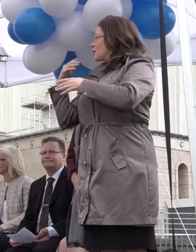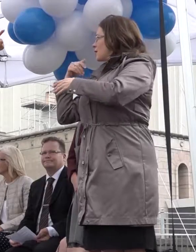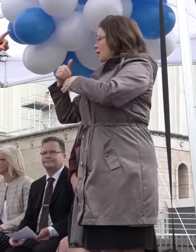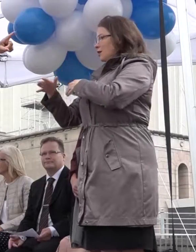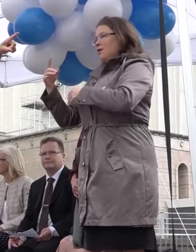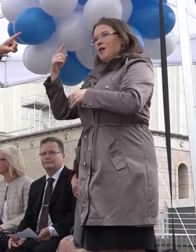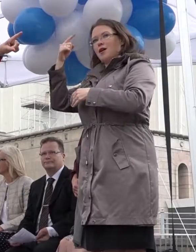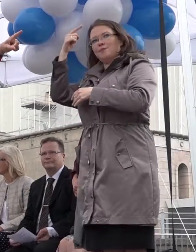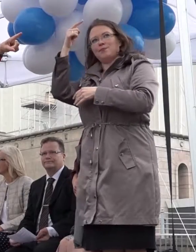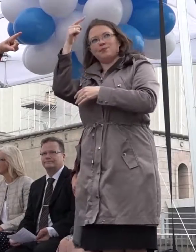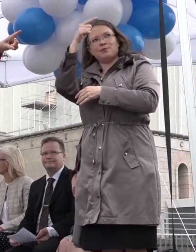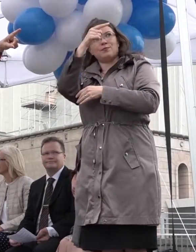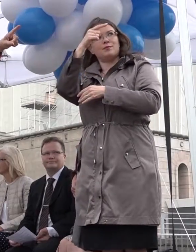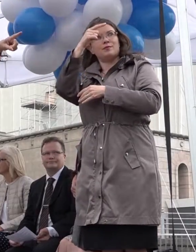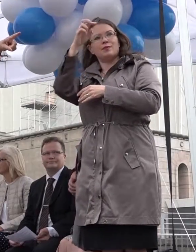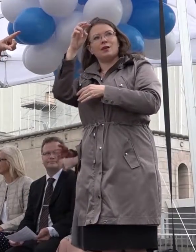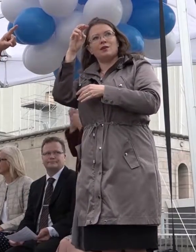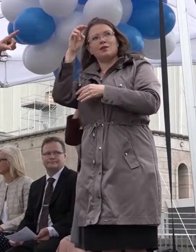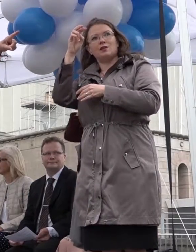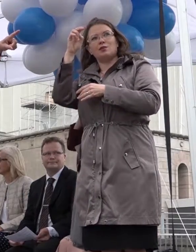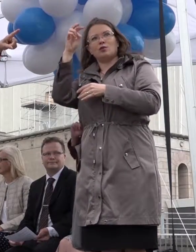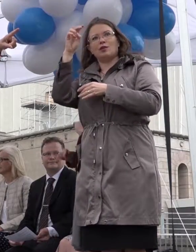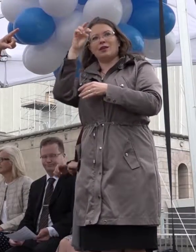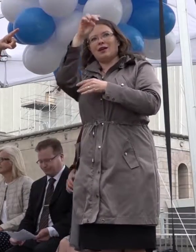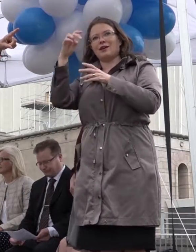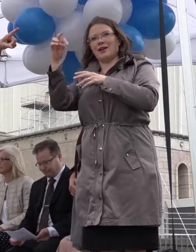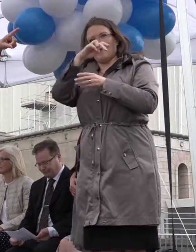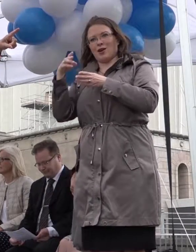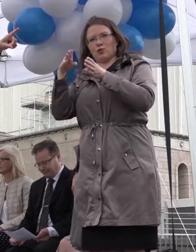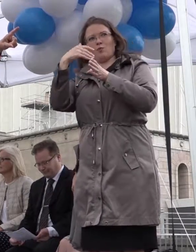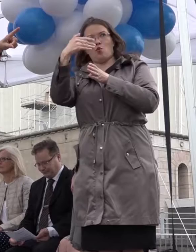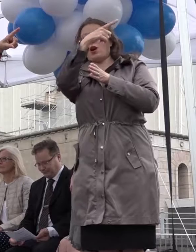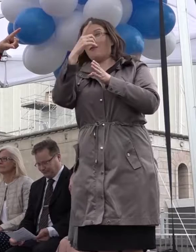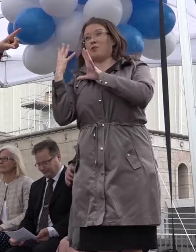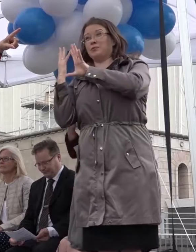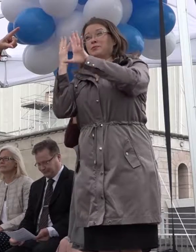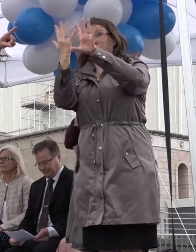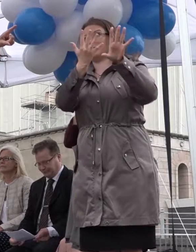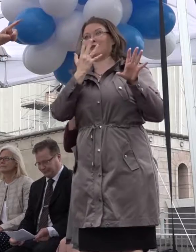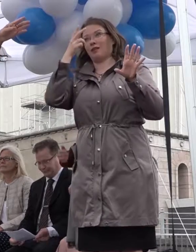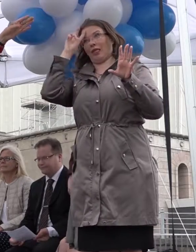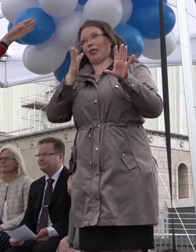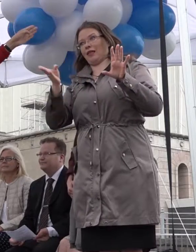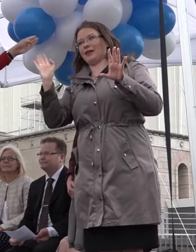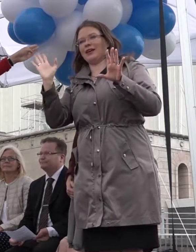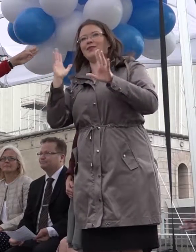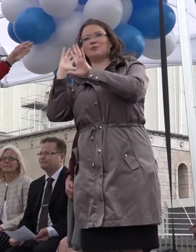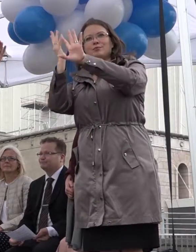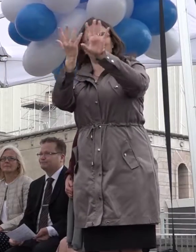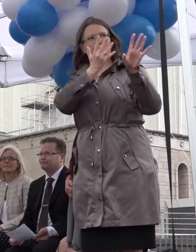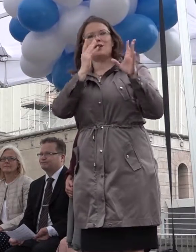jatkaa tuolla kävelyrampin puolella. Seuraatte vaan mukana kyllä, niin ette eksy kohti